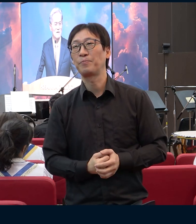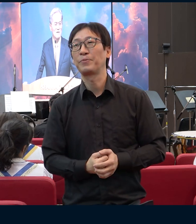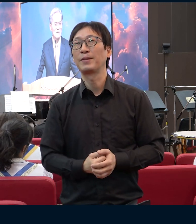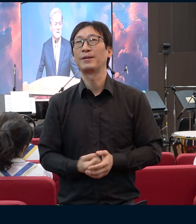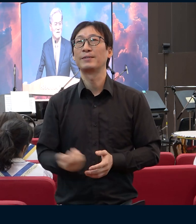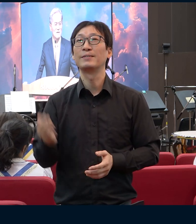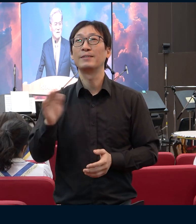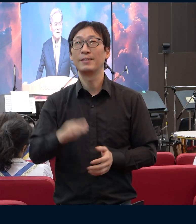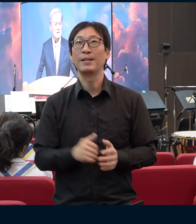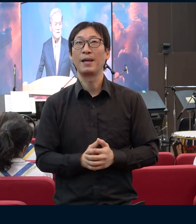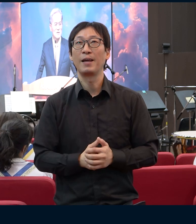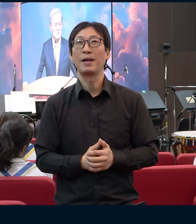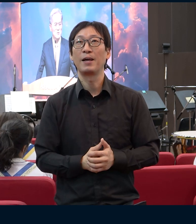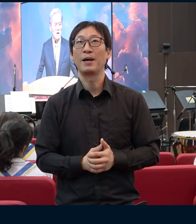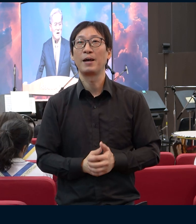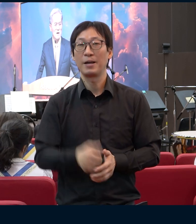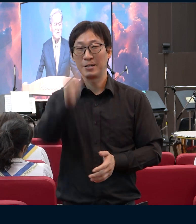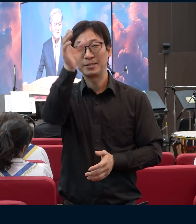그런데